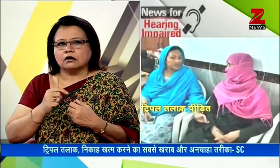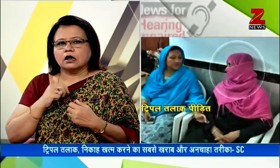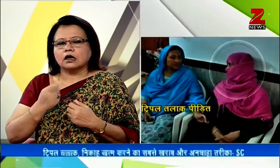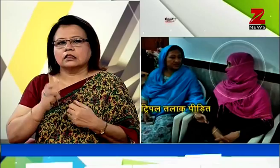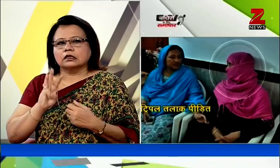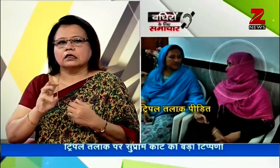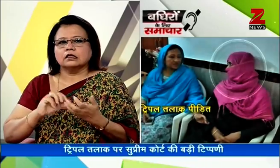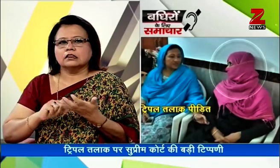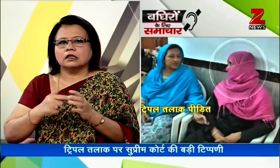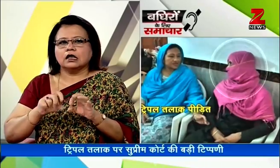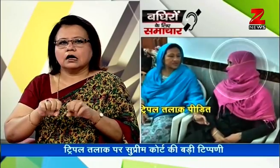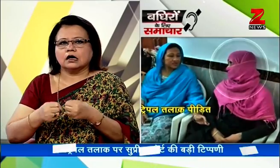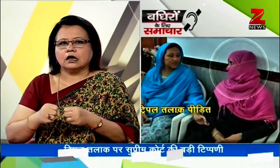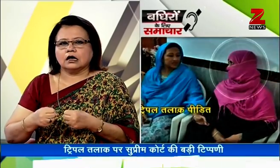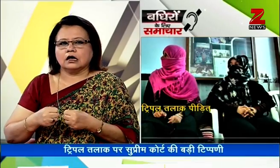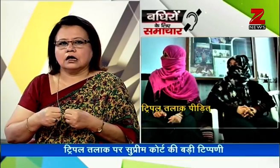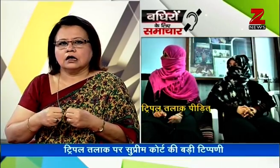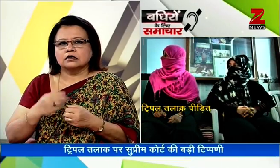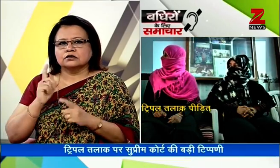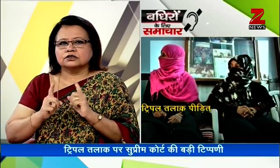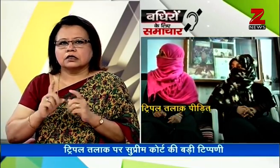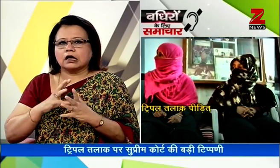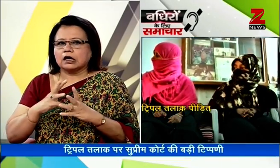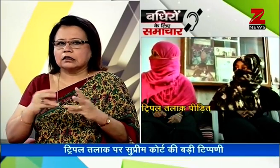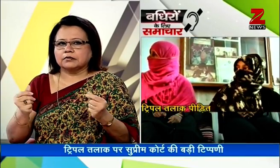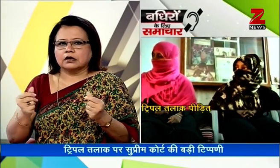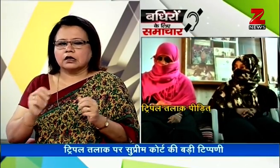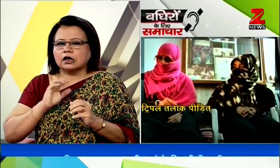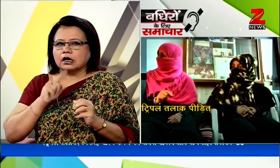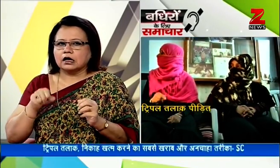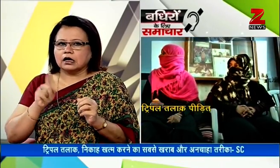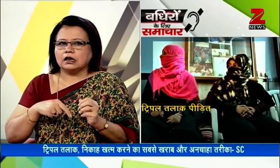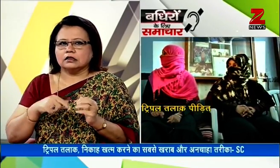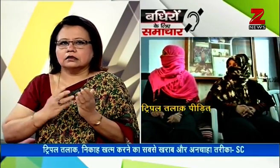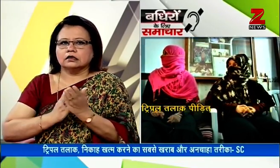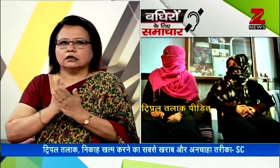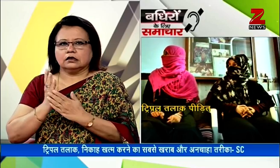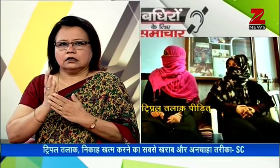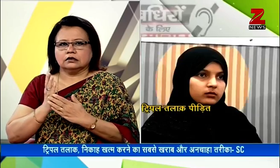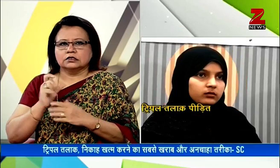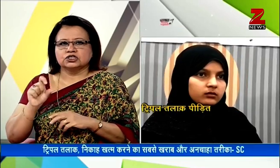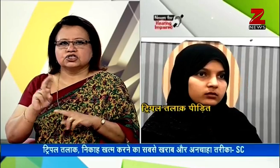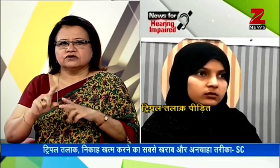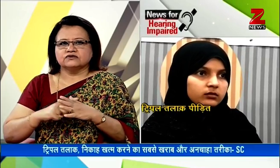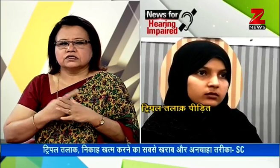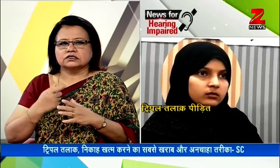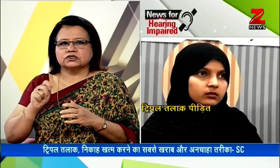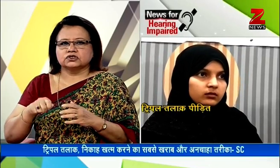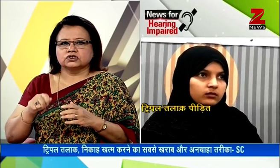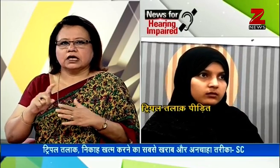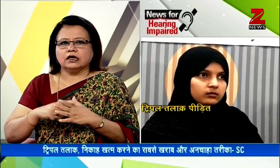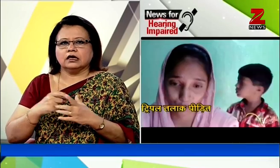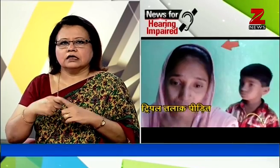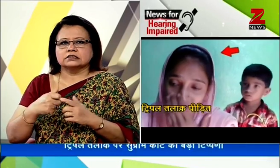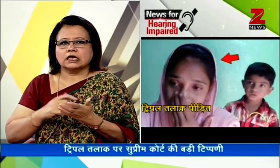की, कहा कि तीन तलाक निकाह खत्म करने का सबसे खराब और अनचाहा तरीका है। चीफ